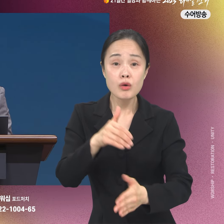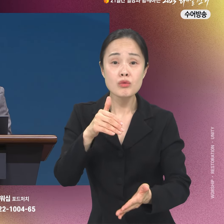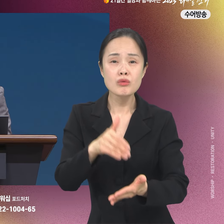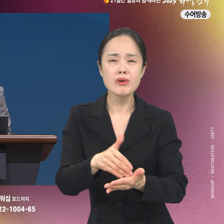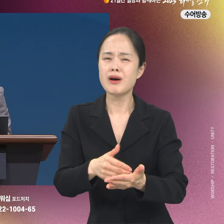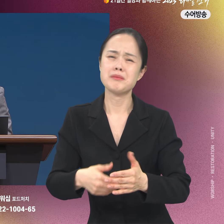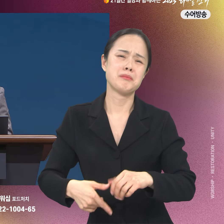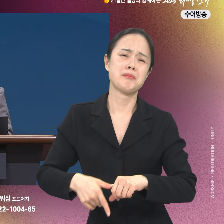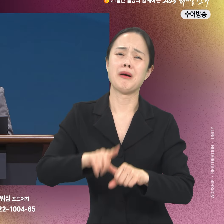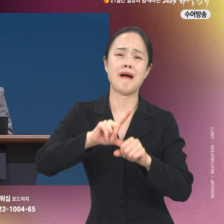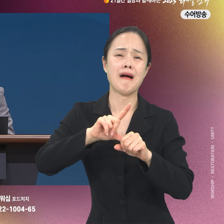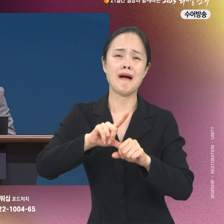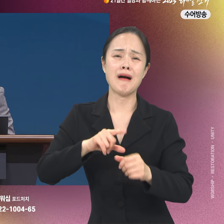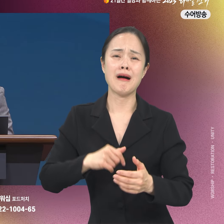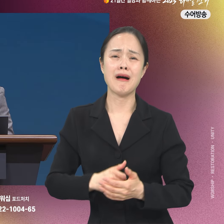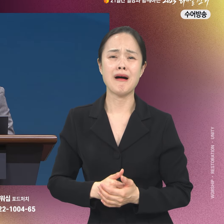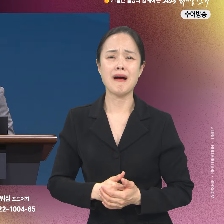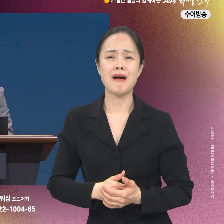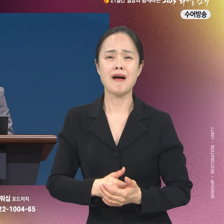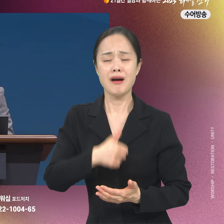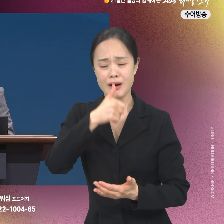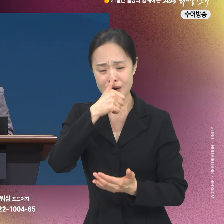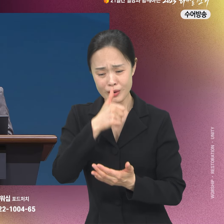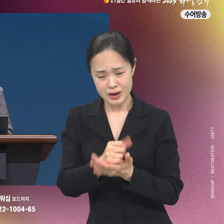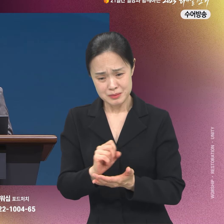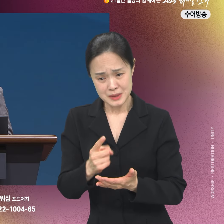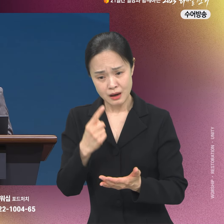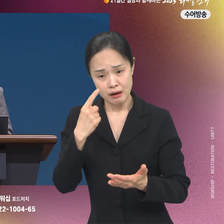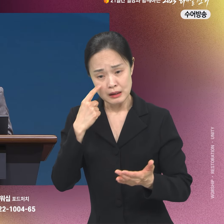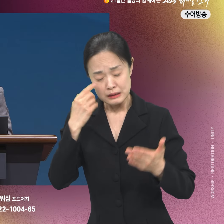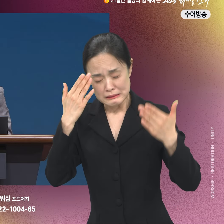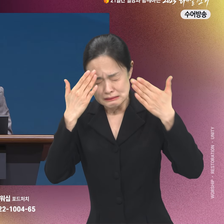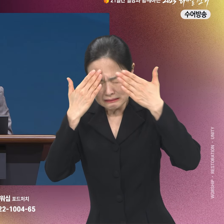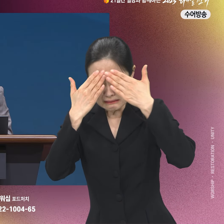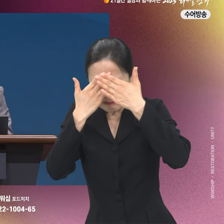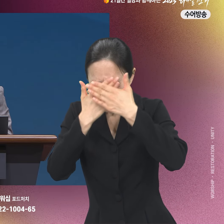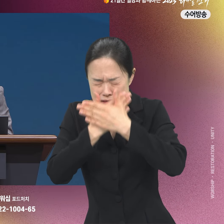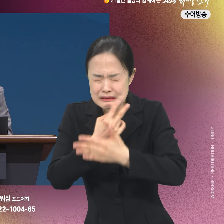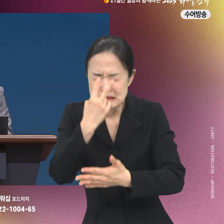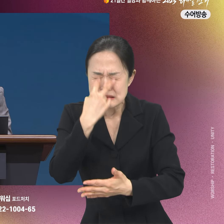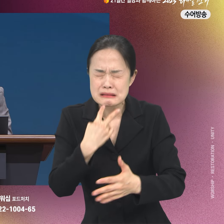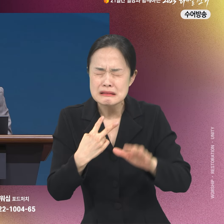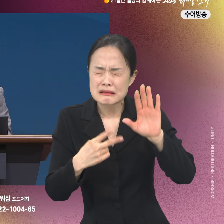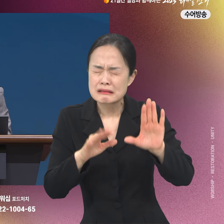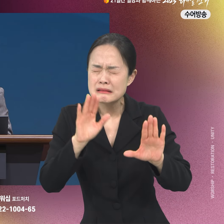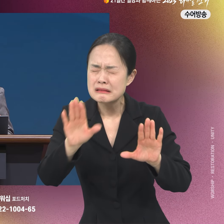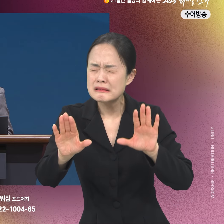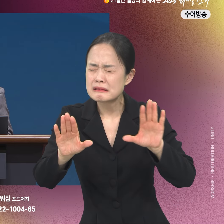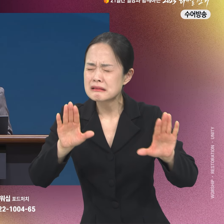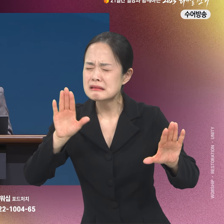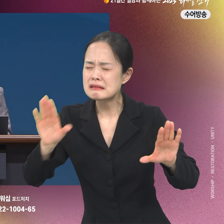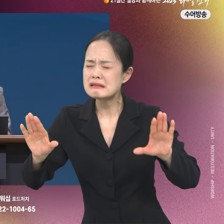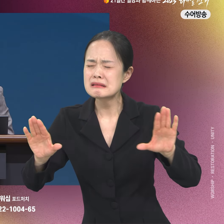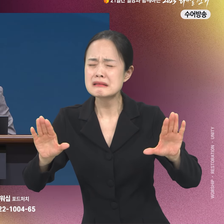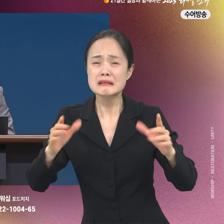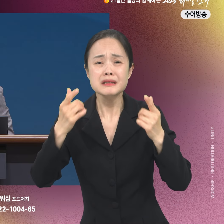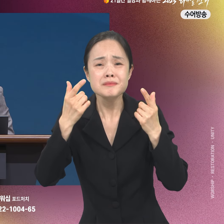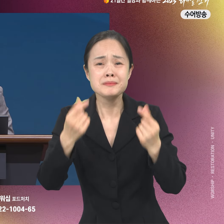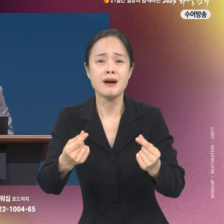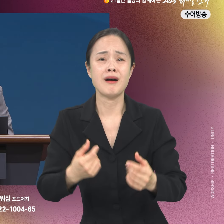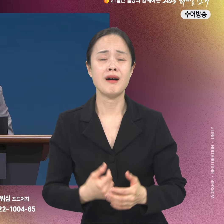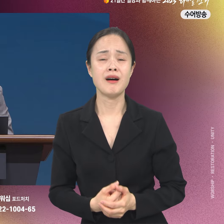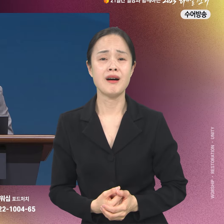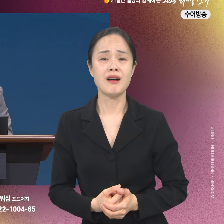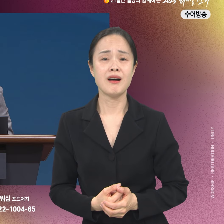같아요. 그런 관점에서 저희들은 눈먼 자였던 거예요. 영적으로 완전한